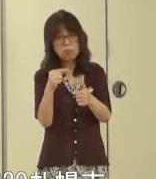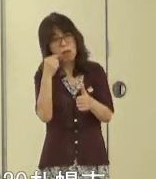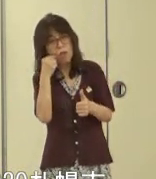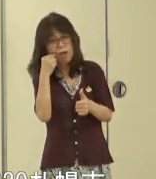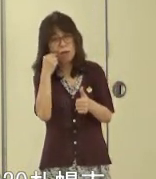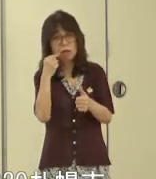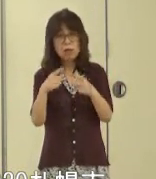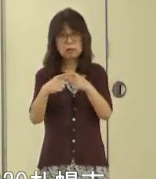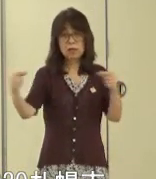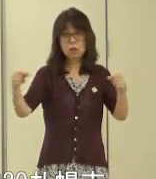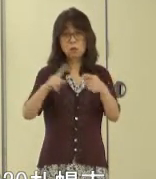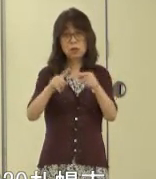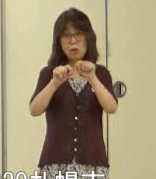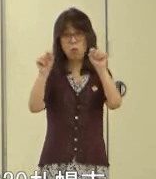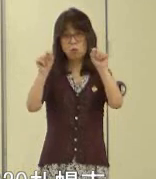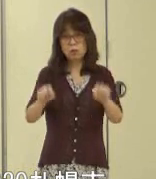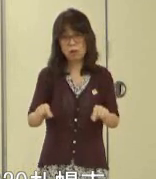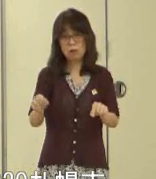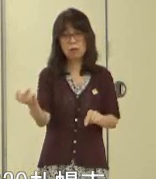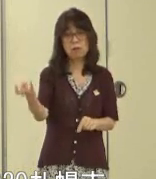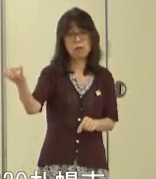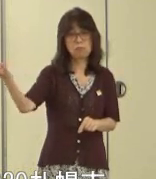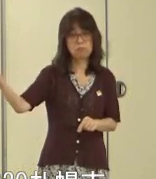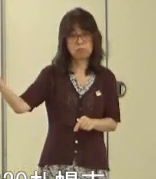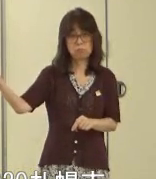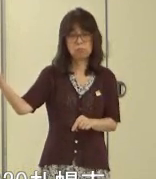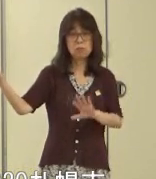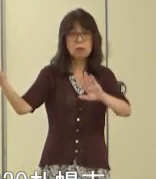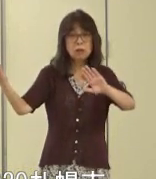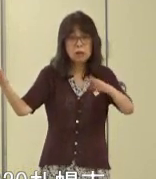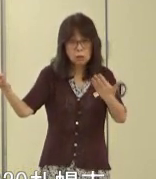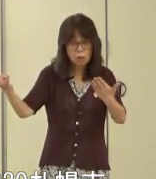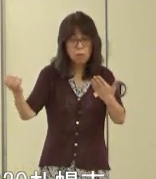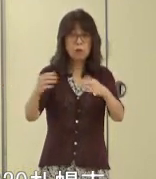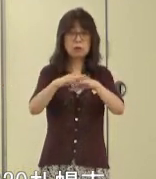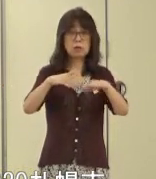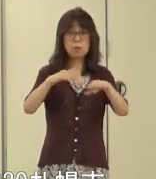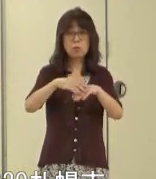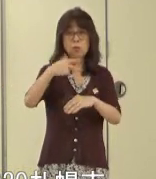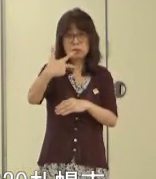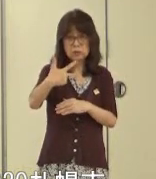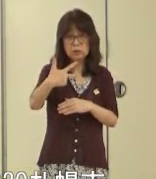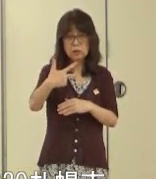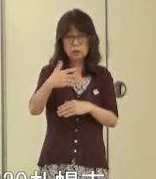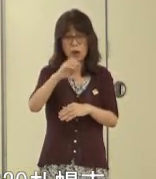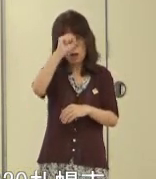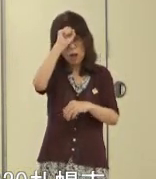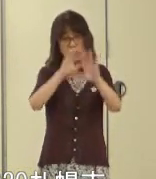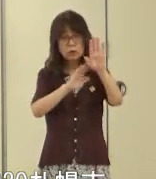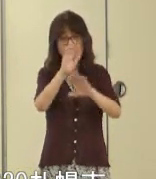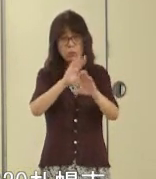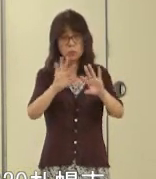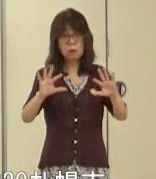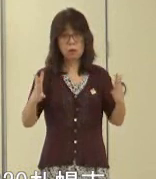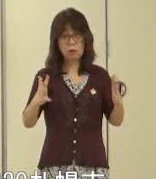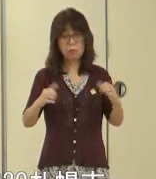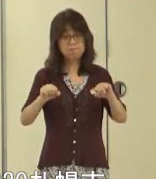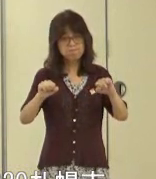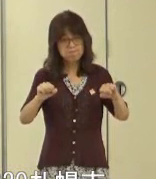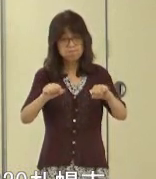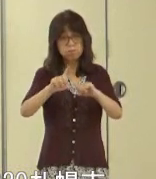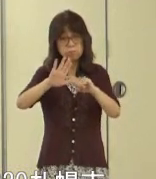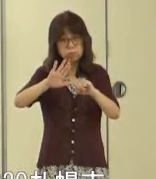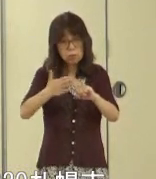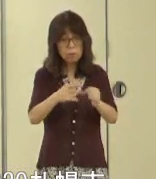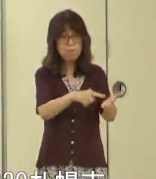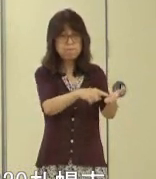になっておりますけれども、札幌市としては無症状であってもこういった方々からの通知を受け